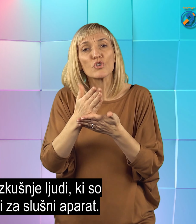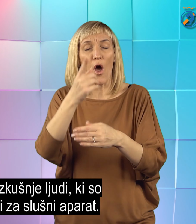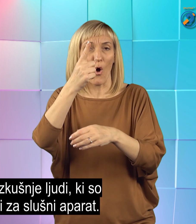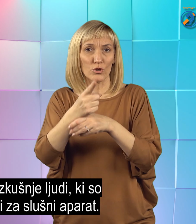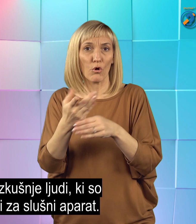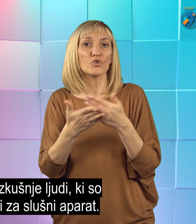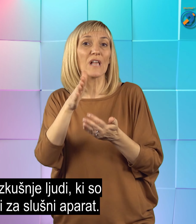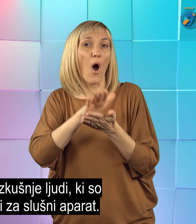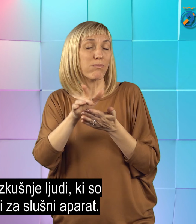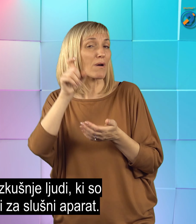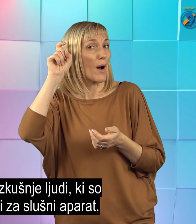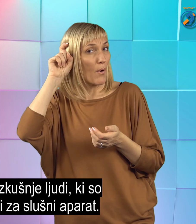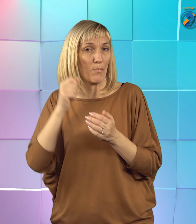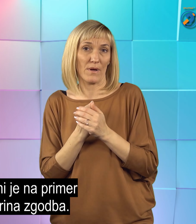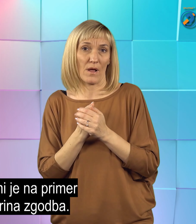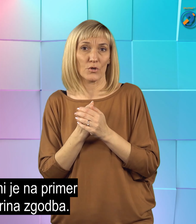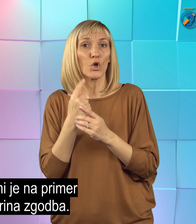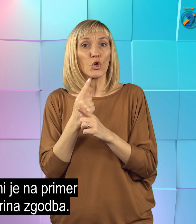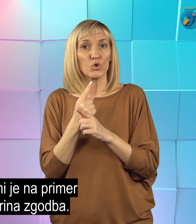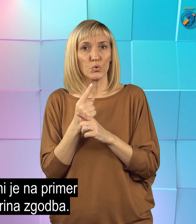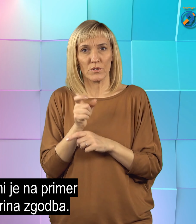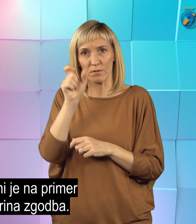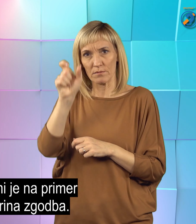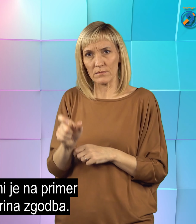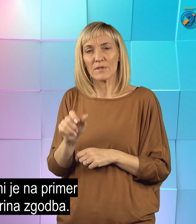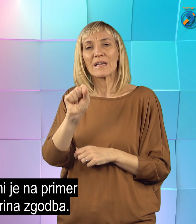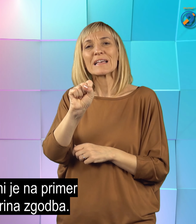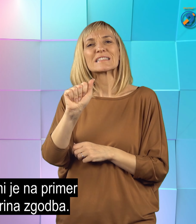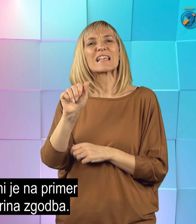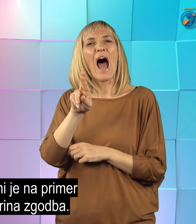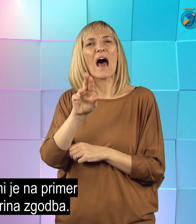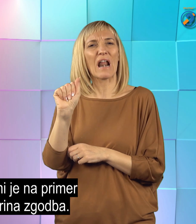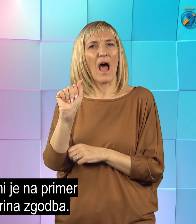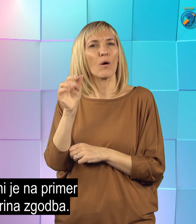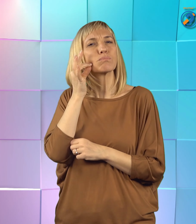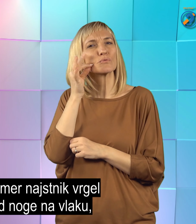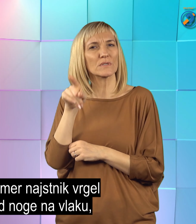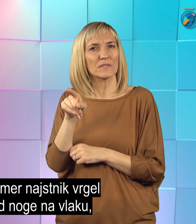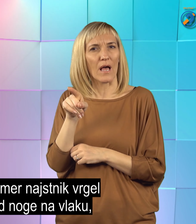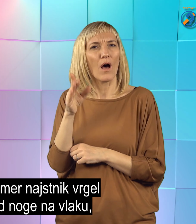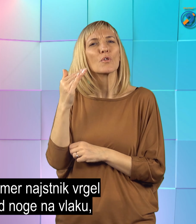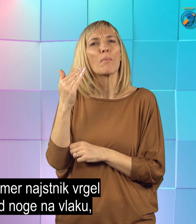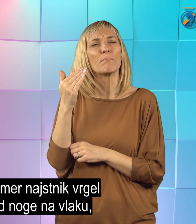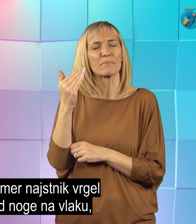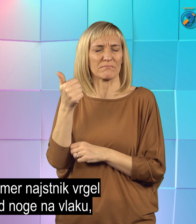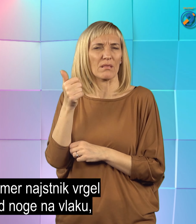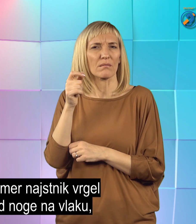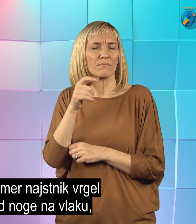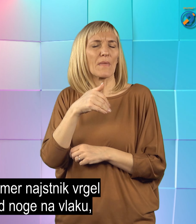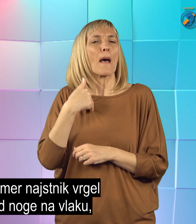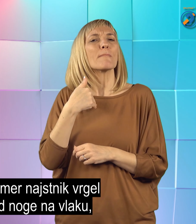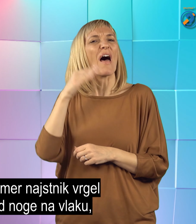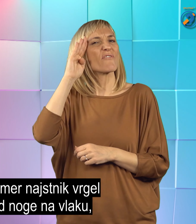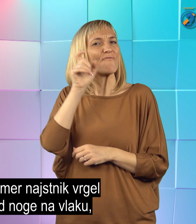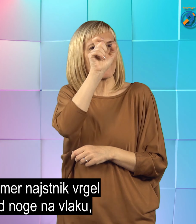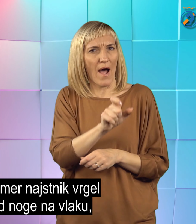za slušni aparat. Med njimi je naprimer tudi Sarina zgodba. Njej je naprimer najstnik vrgel petardo pod noge